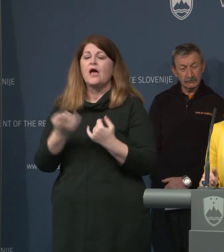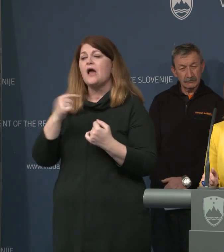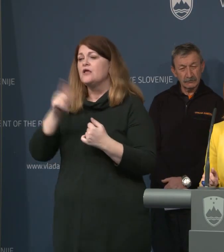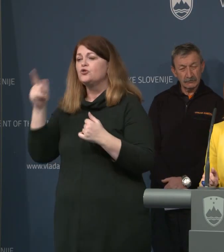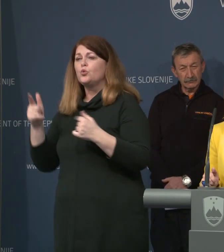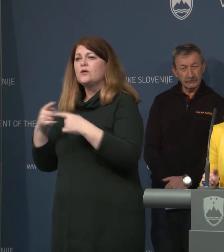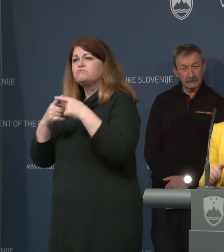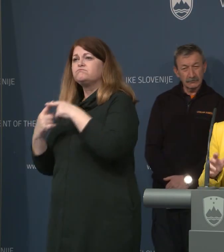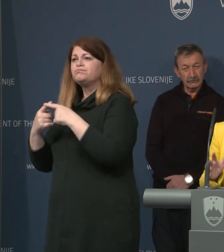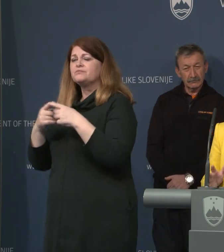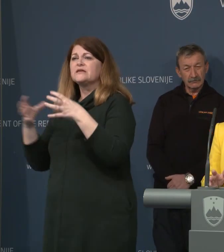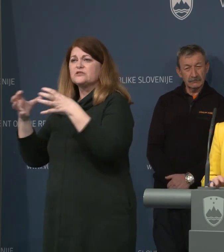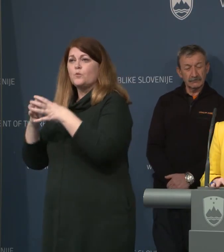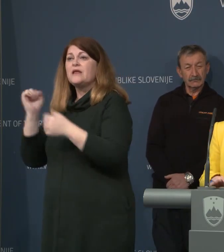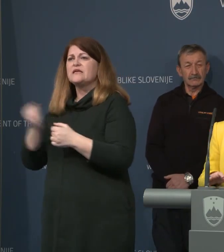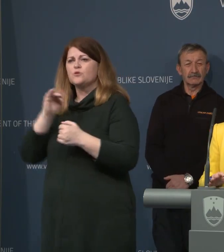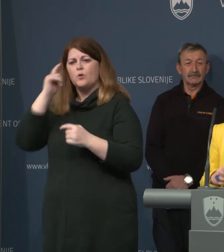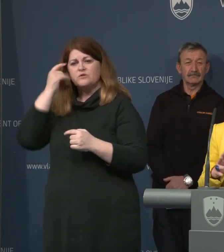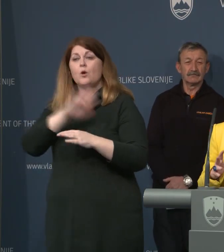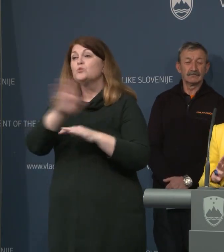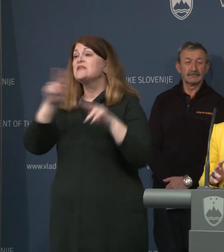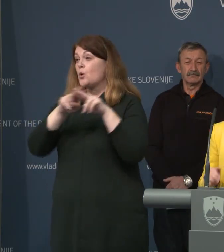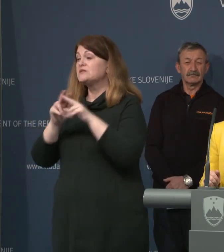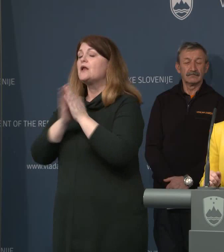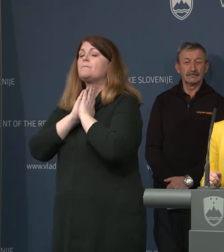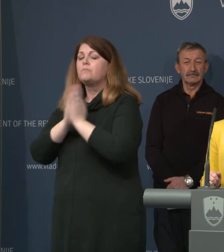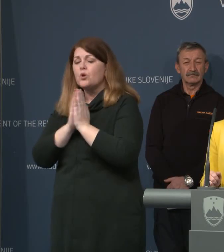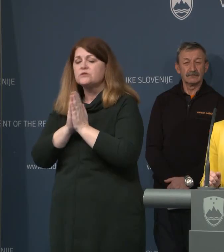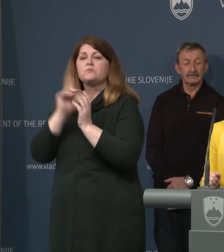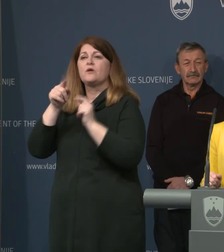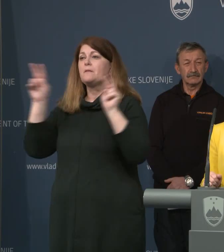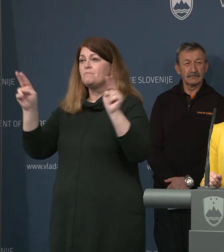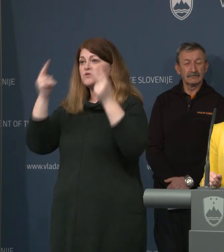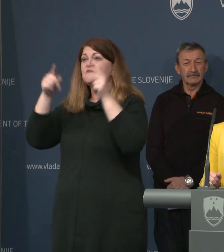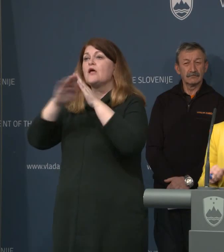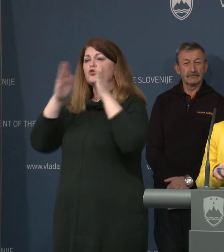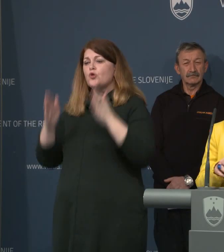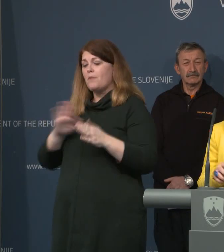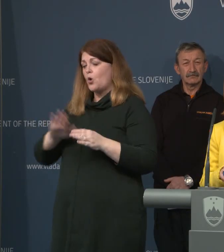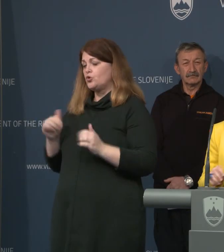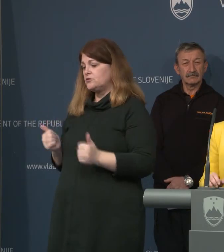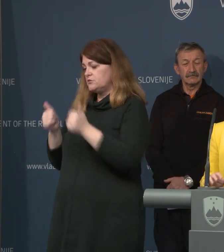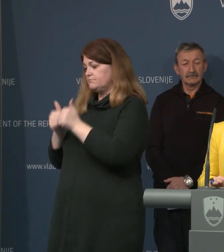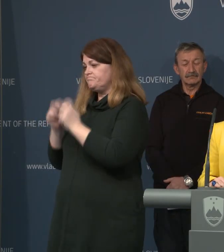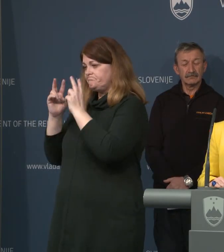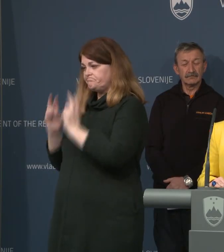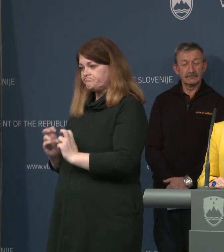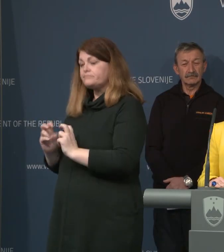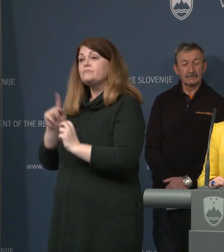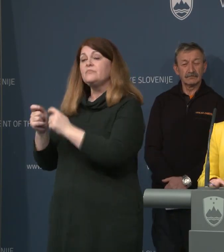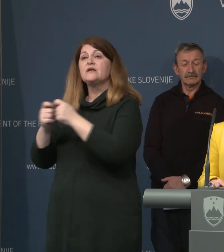in zato moramo poskrbiti vse ostale, pa lepo prosimo in pozivamo, da so doma s svojimi otroki oziroma, da